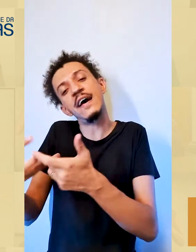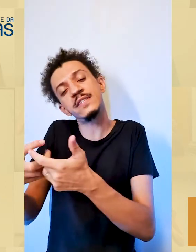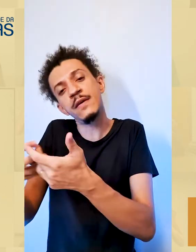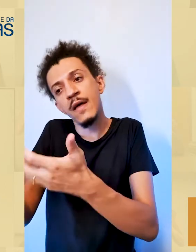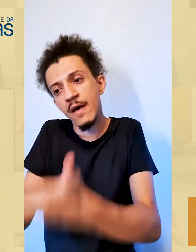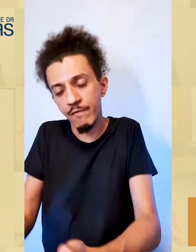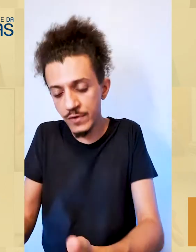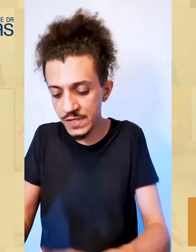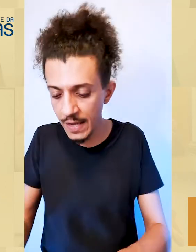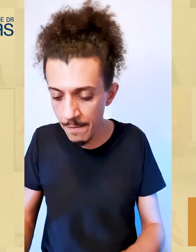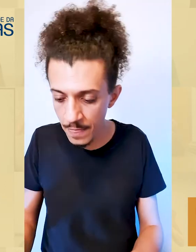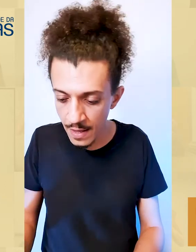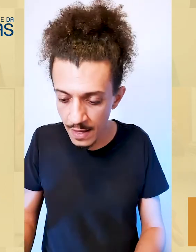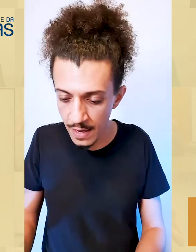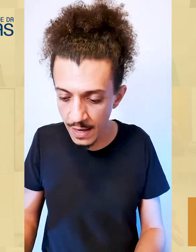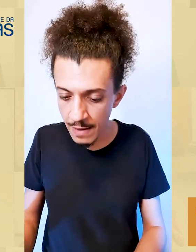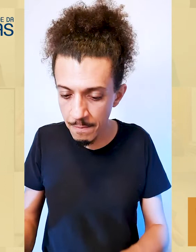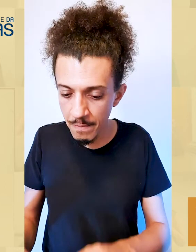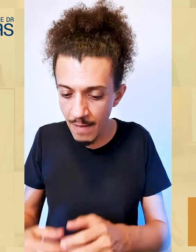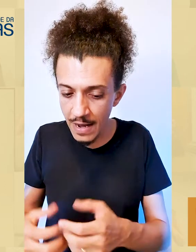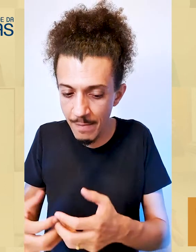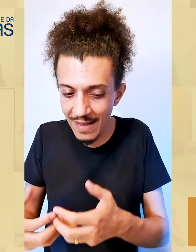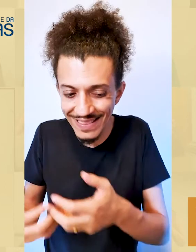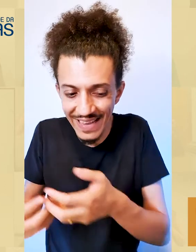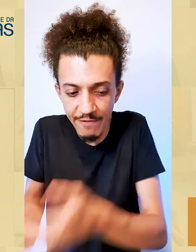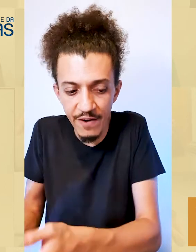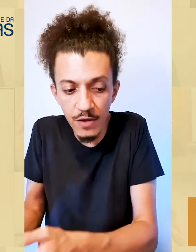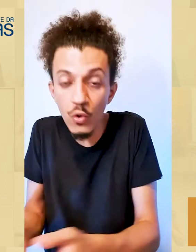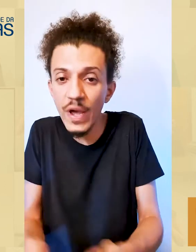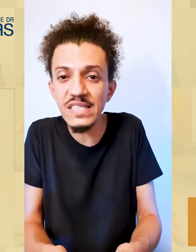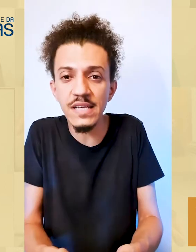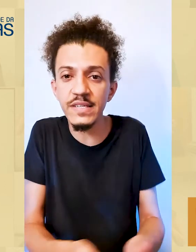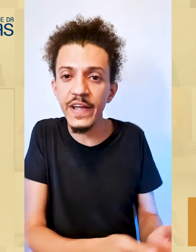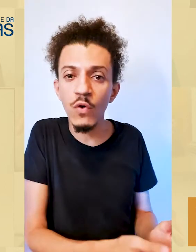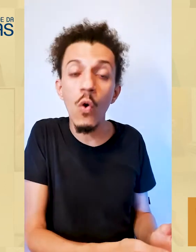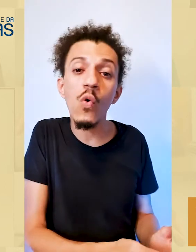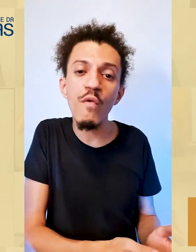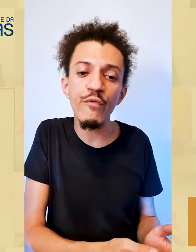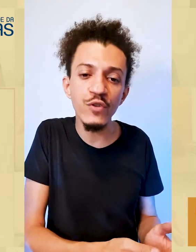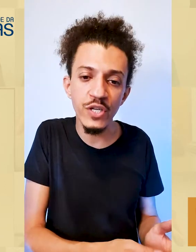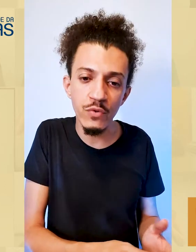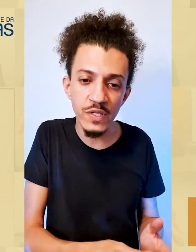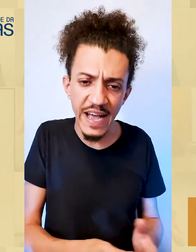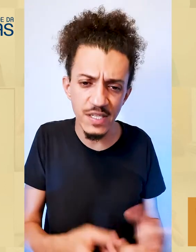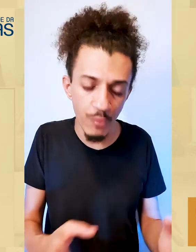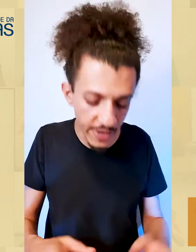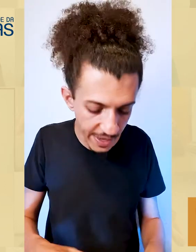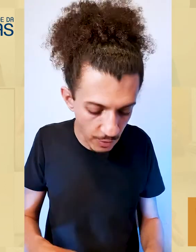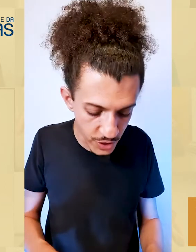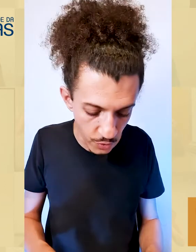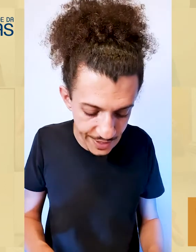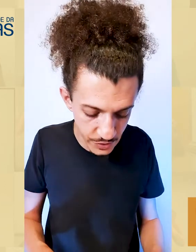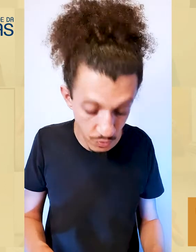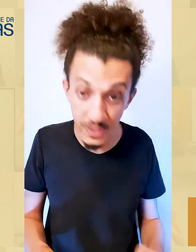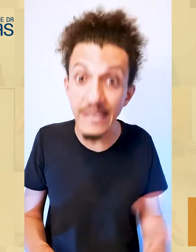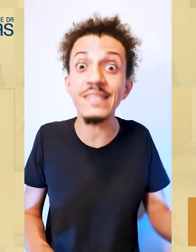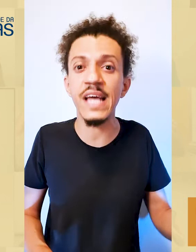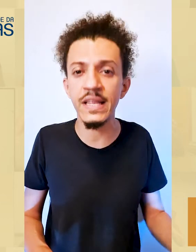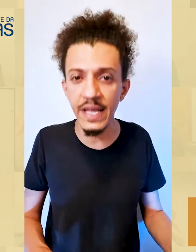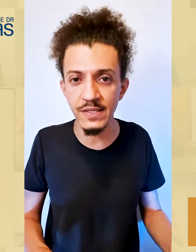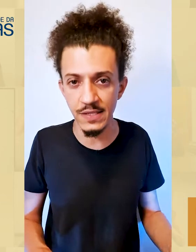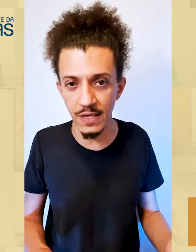que fazem você acabar travando, esquecendo ou confundindo os sinais. E por que eu digo isso com